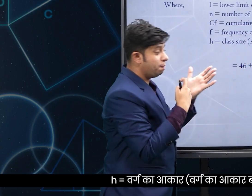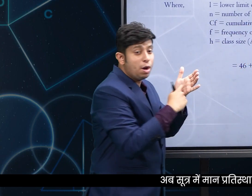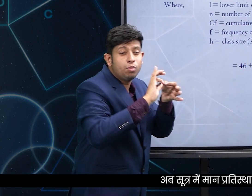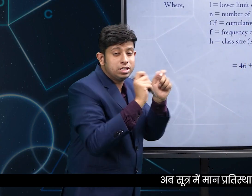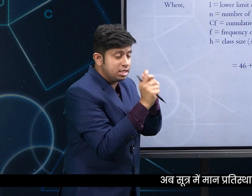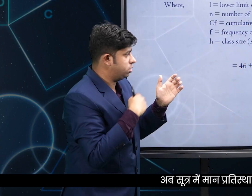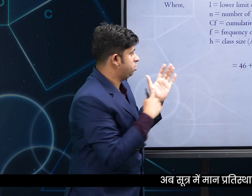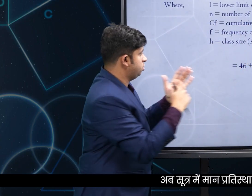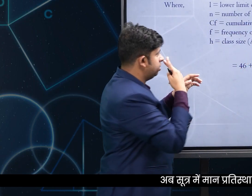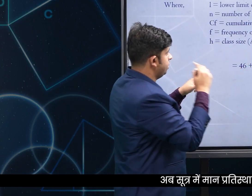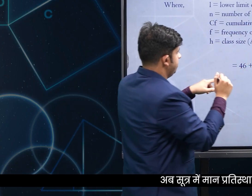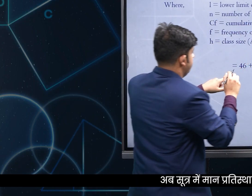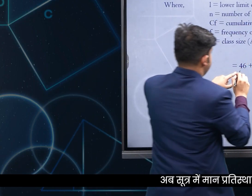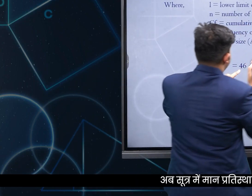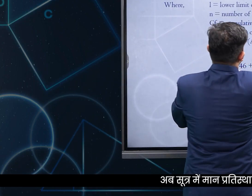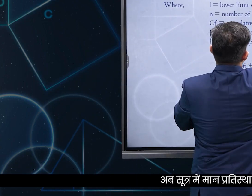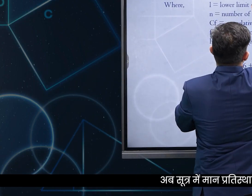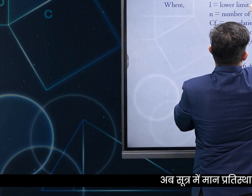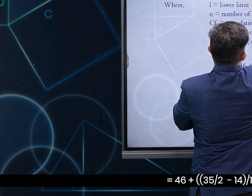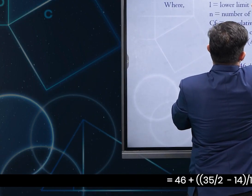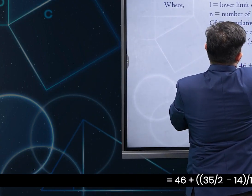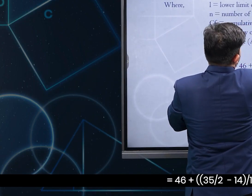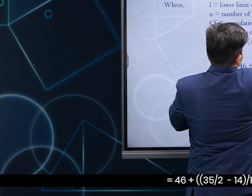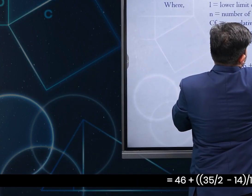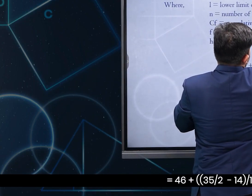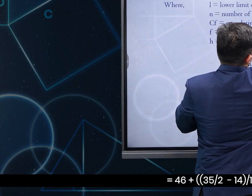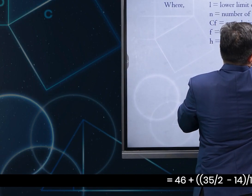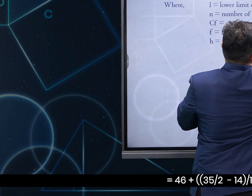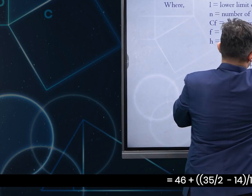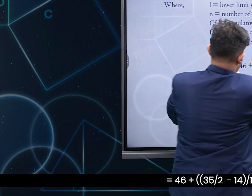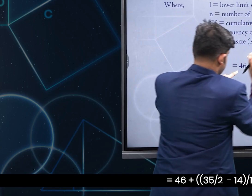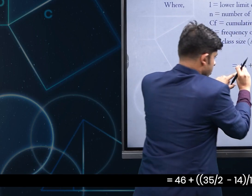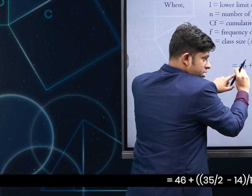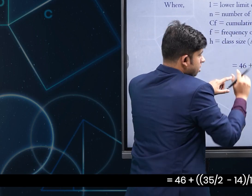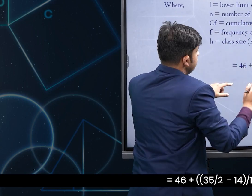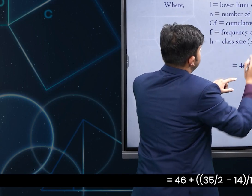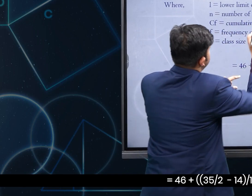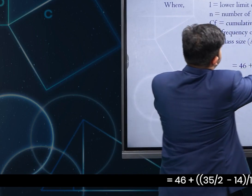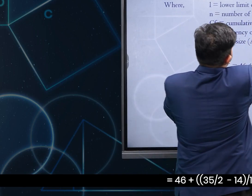अब सूत्र में मान प्रतिस्थापित करें = 46 + 35 halves